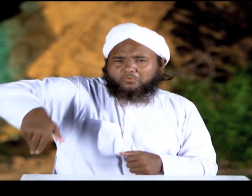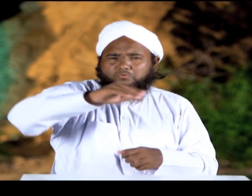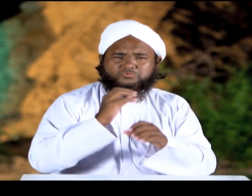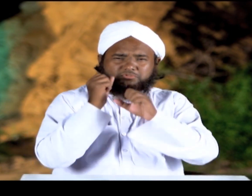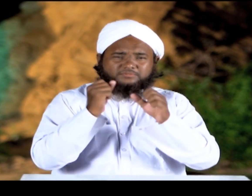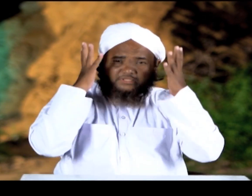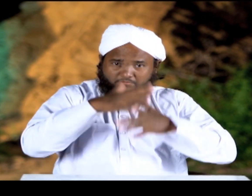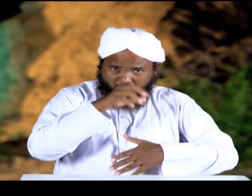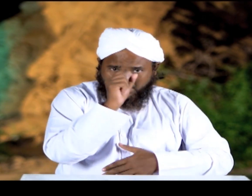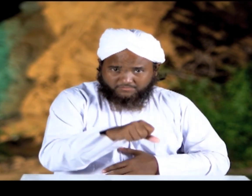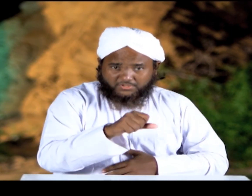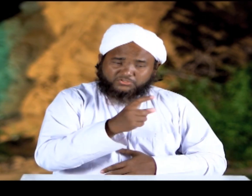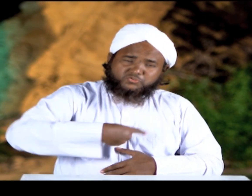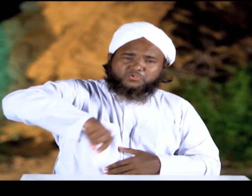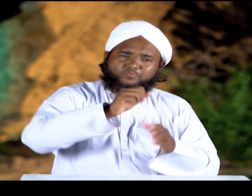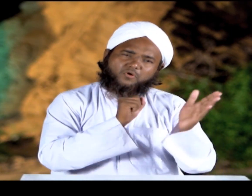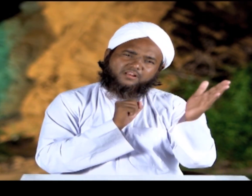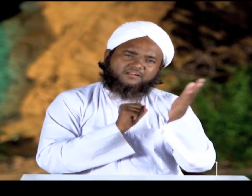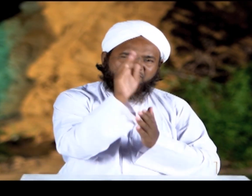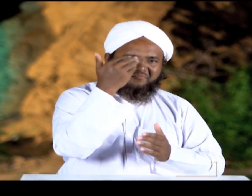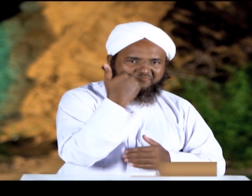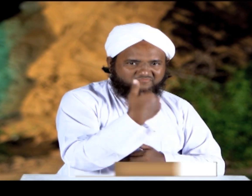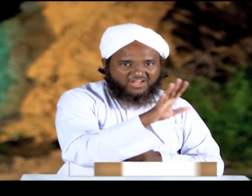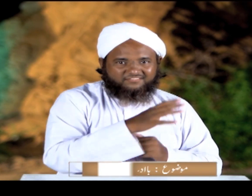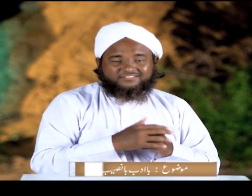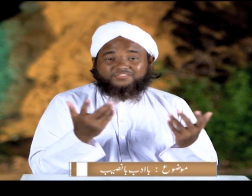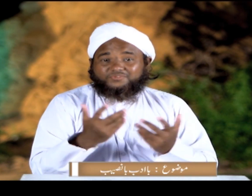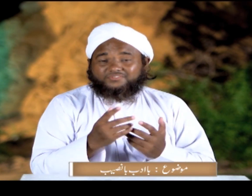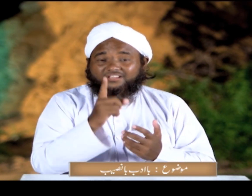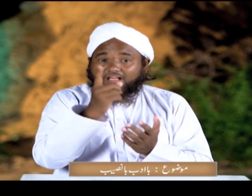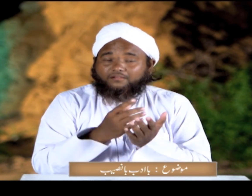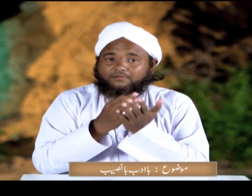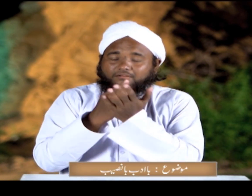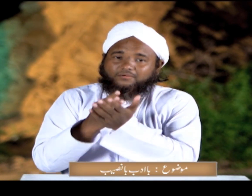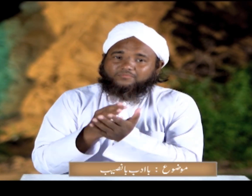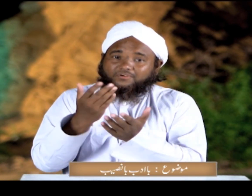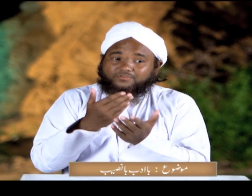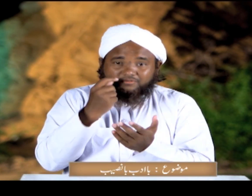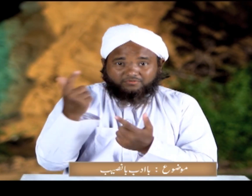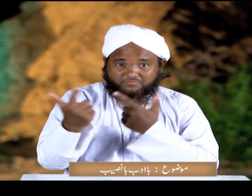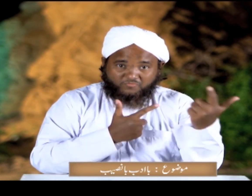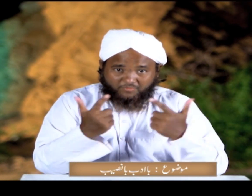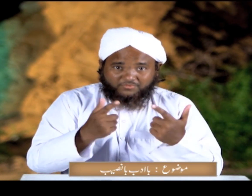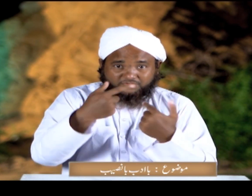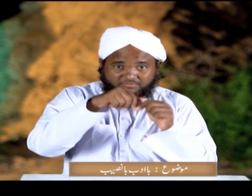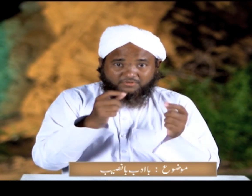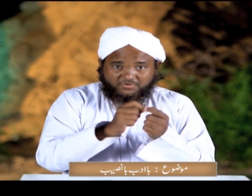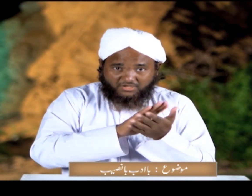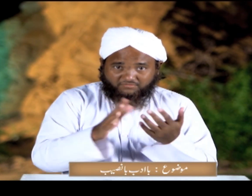شریک ہوئے ان کو بھی میں نے بخش دیا۔ تو میں نے عرض کیا، یا اللہ پاک مجھ سے محبت کرنے والوں کو بھی بخش دے۔ تو اللہ پاک